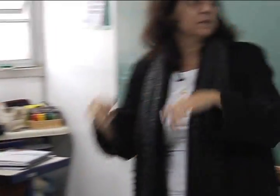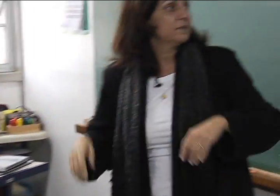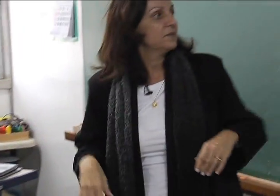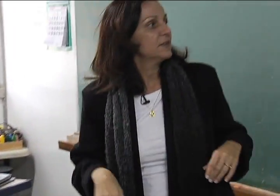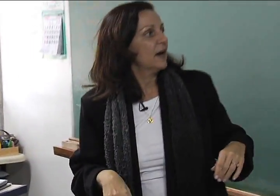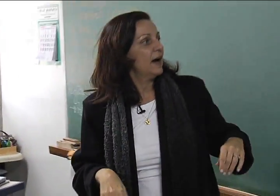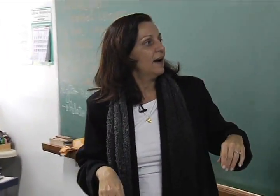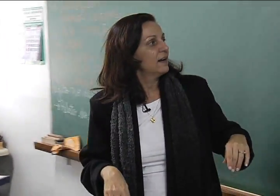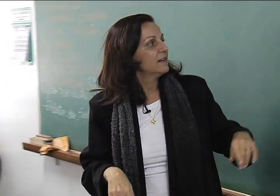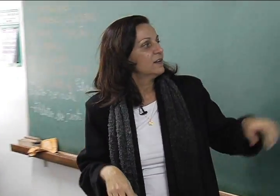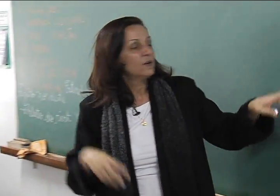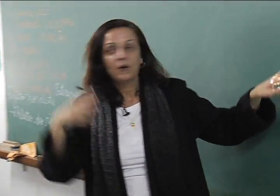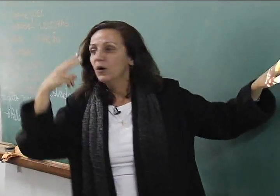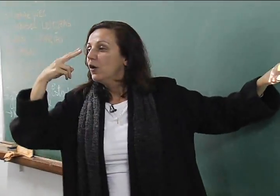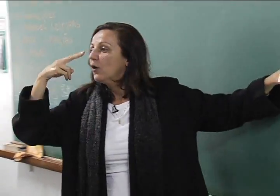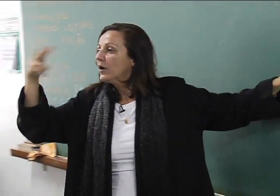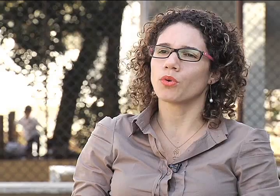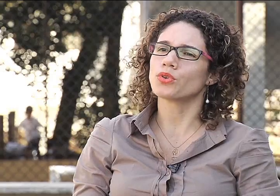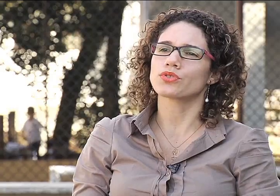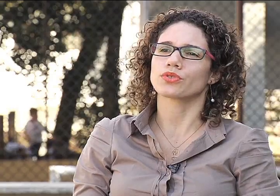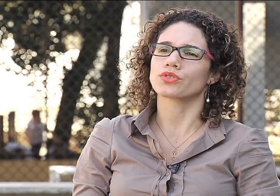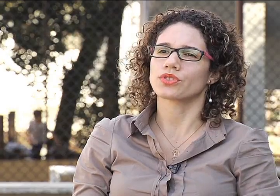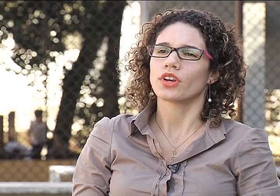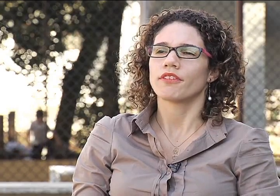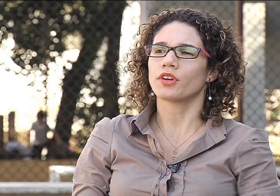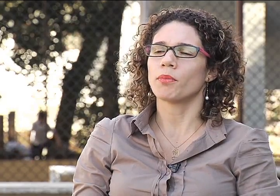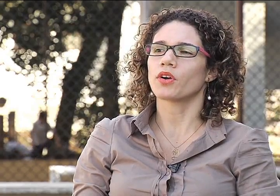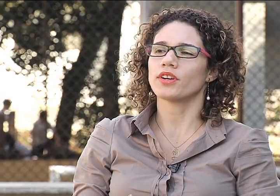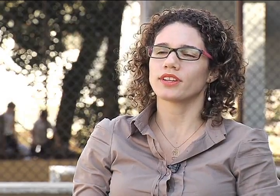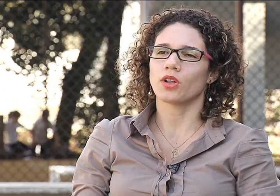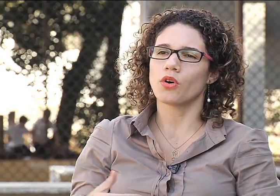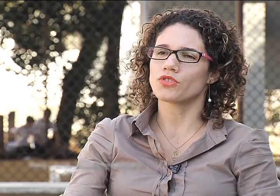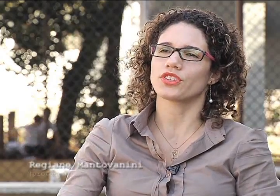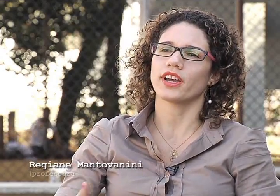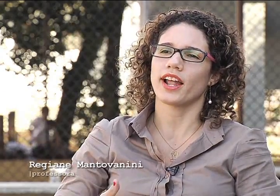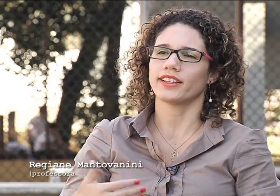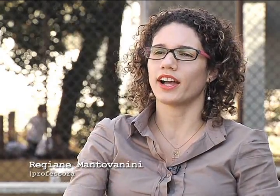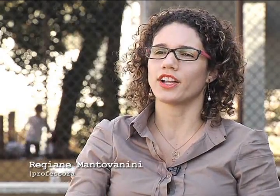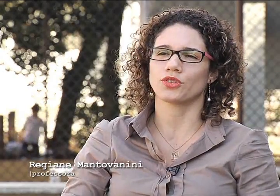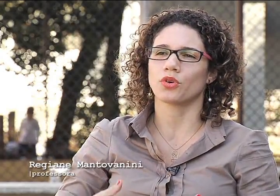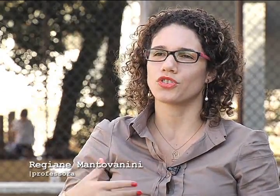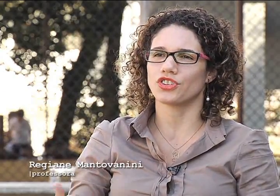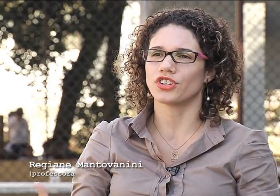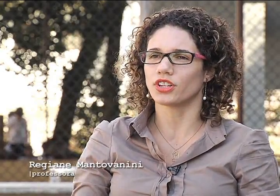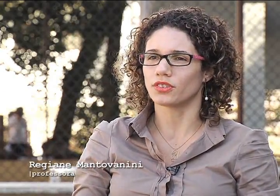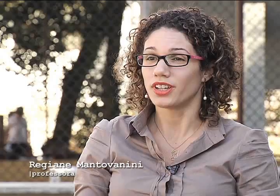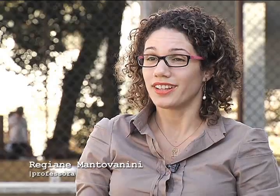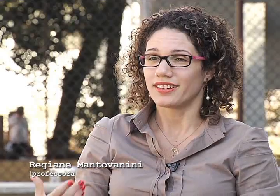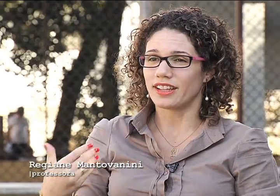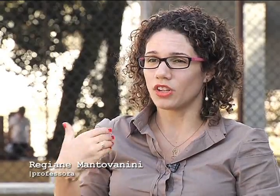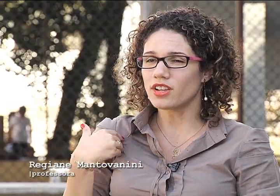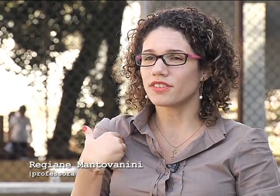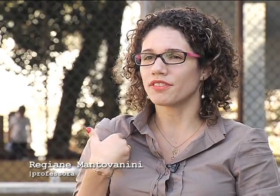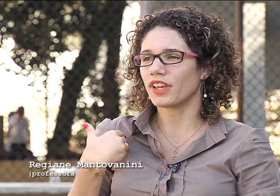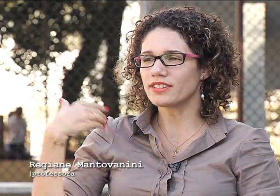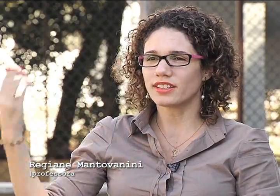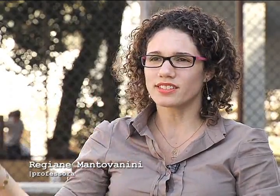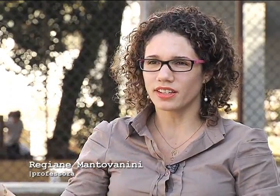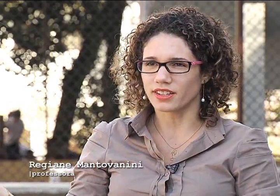de aprendiz. Somente cursos fica uma coisa longe da realidade, do cotidiano, da nossa vivência e das